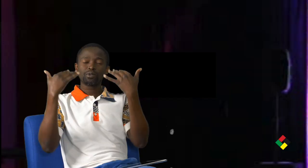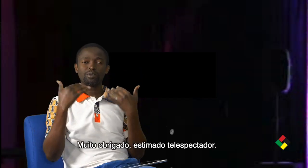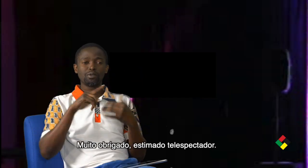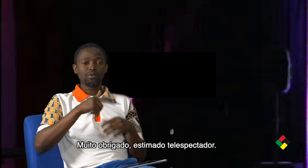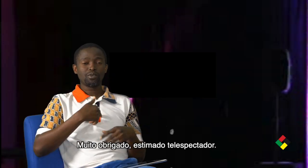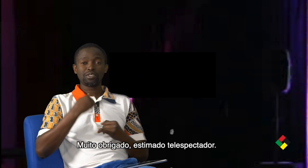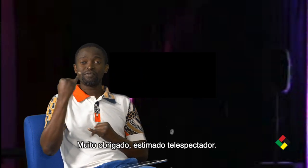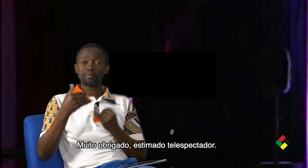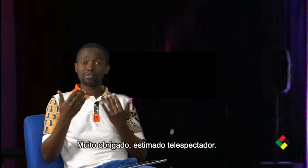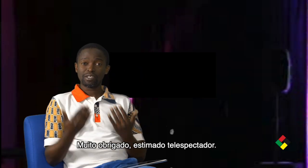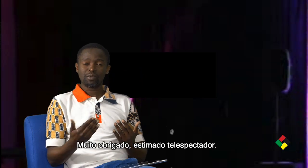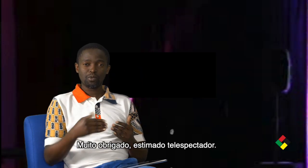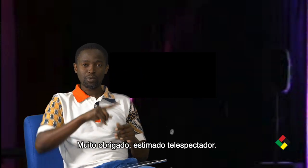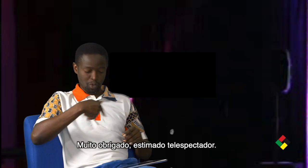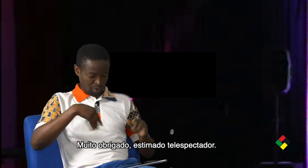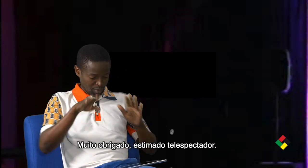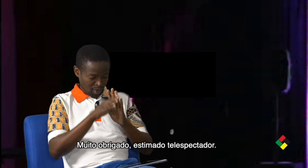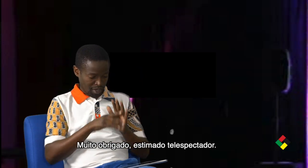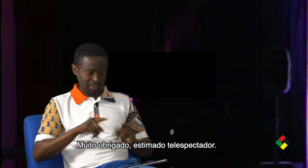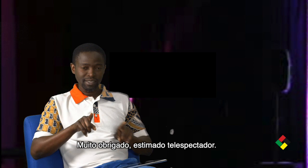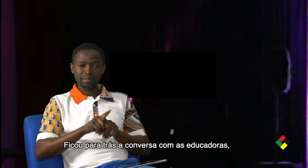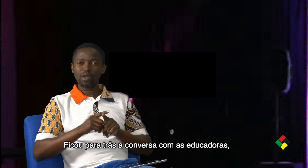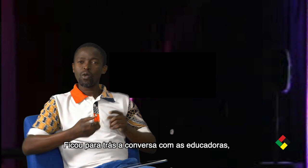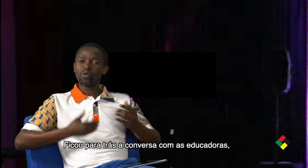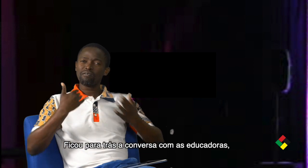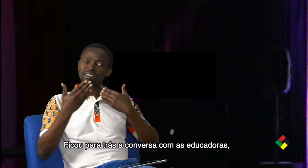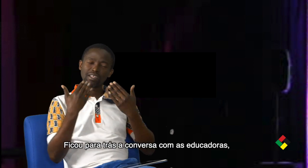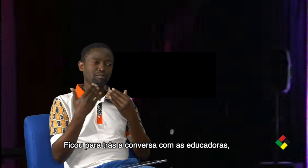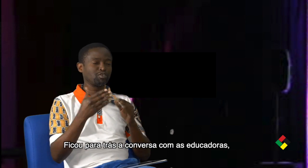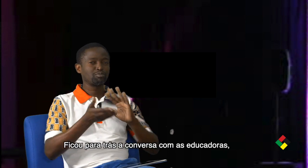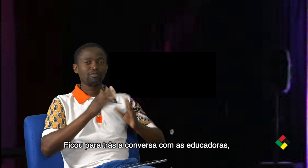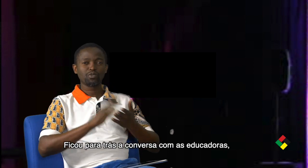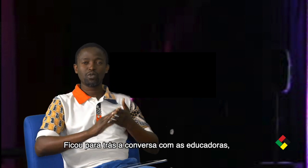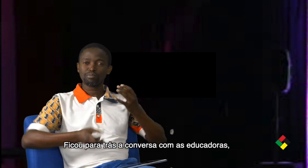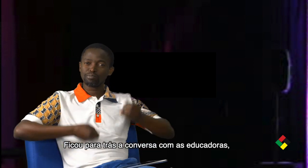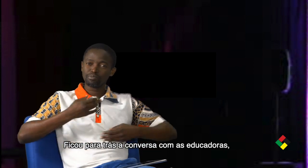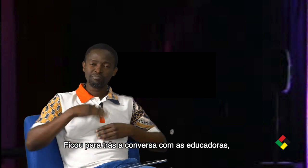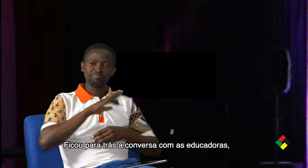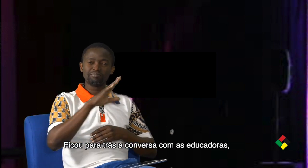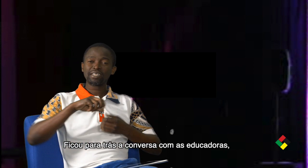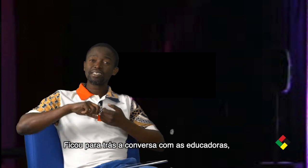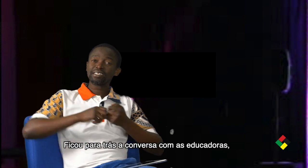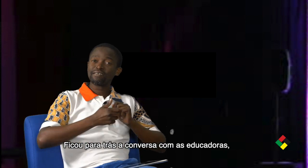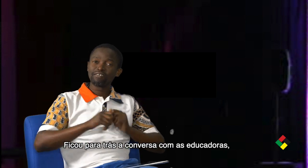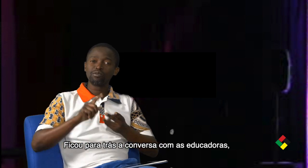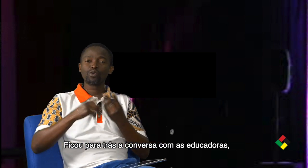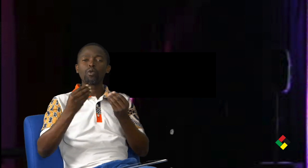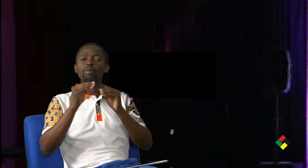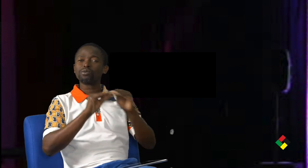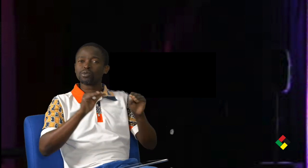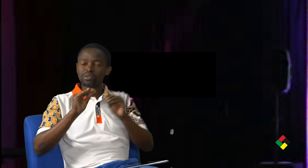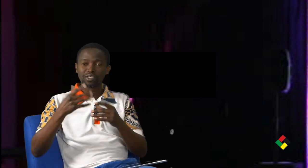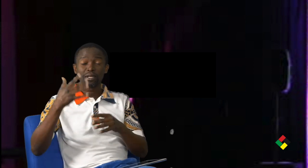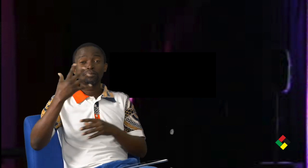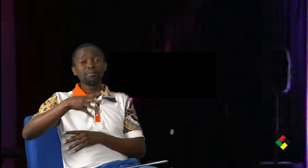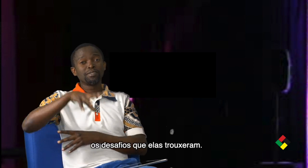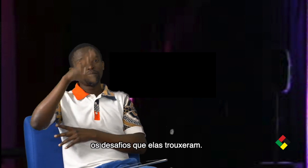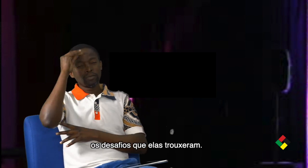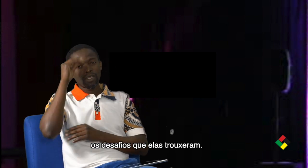Muito obrigada, telespectador. Fica para trás a conversa com as educadoras, os desafios